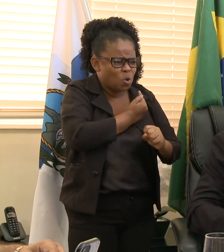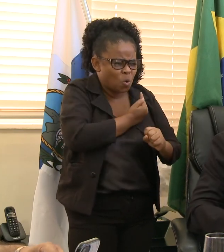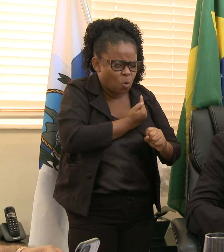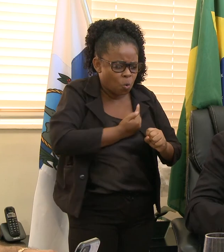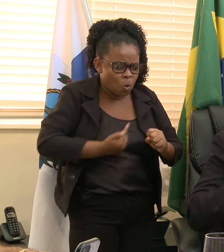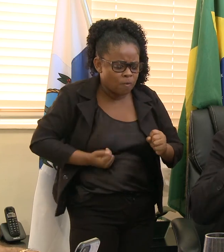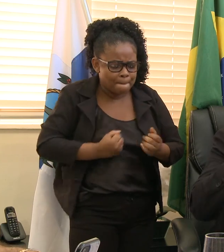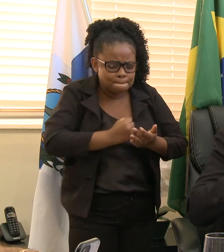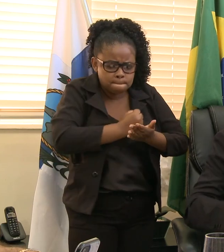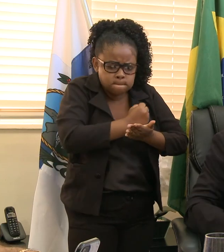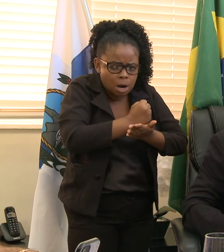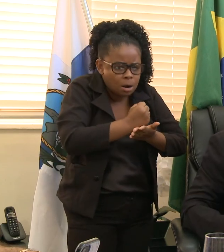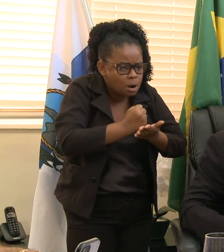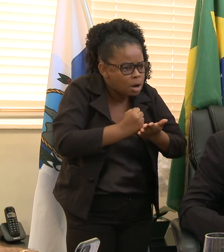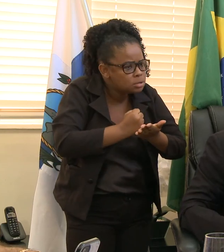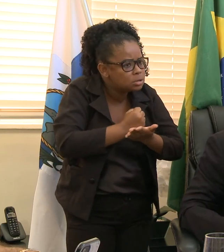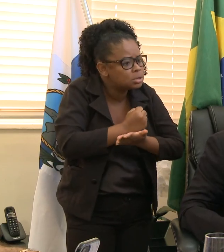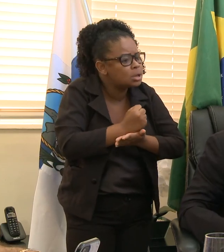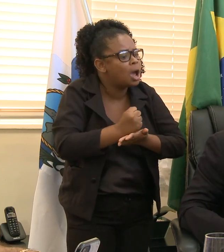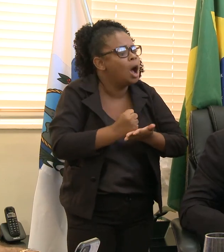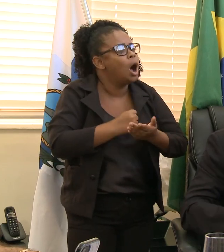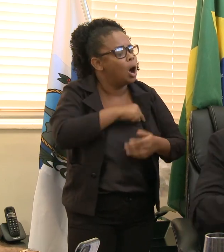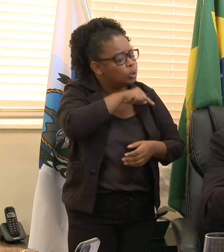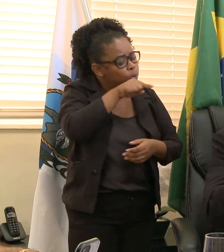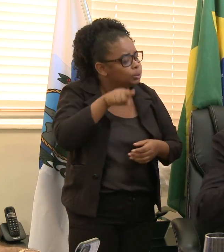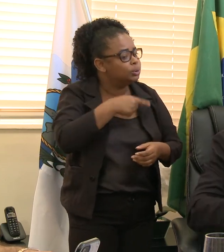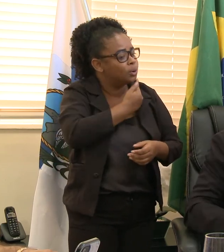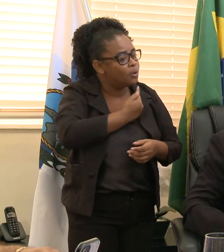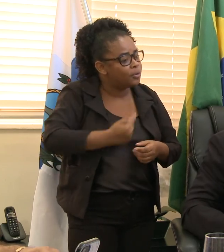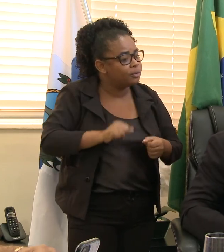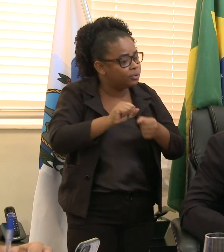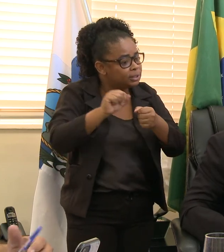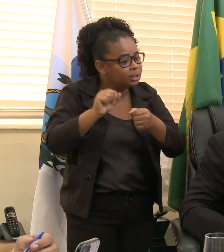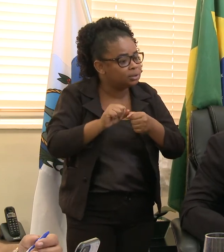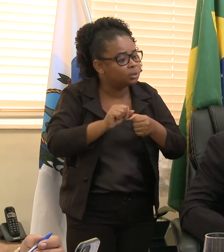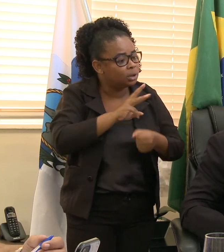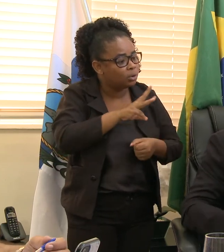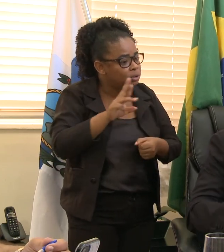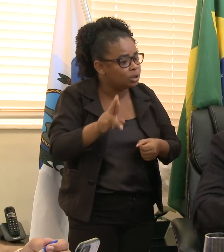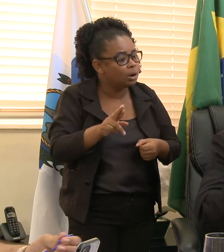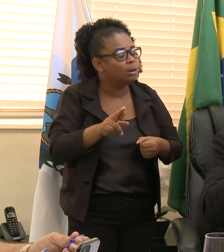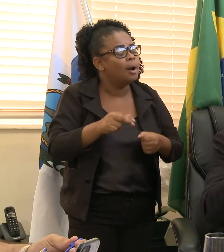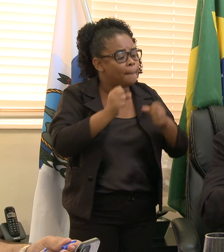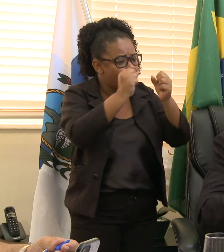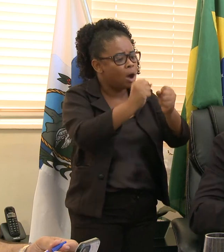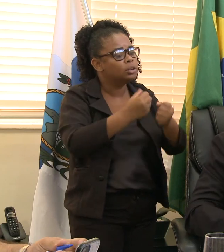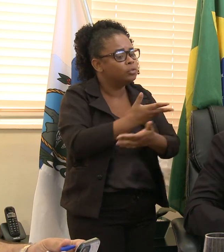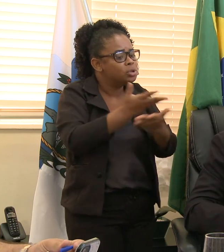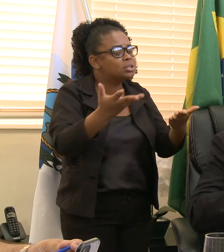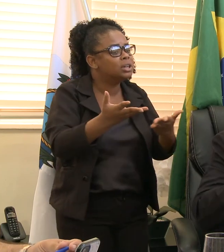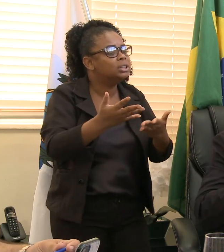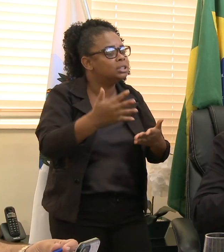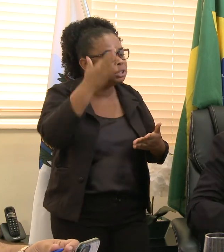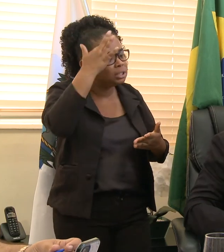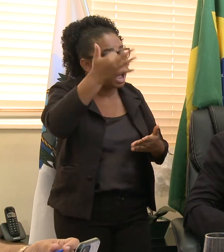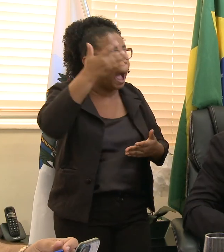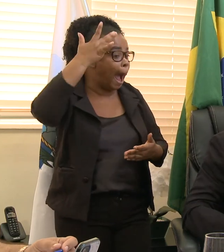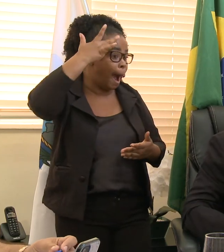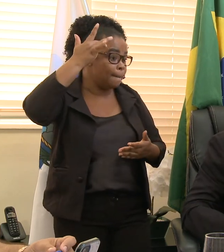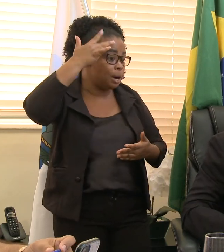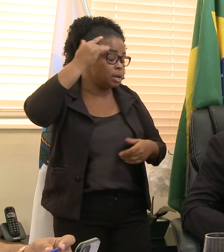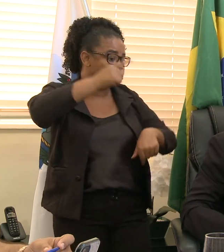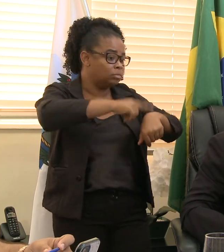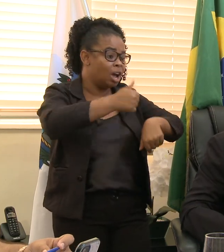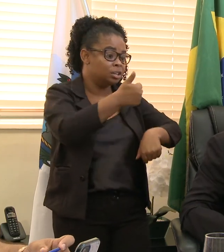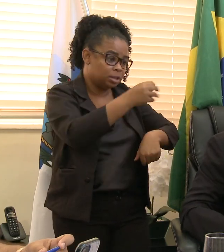e sustentabilidade a esse governo fazedor que é o Washington Reis. Eu queria aqui submeter ao plenário para que nós possamos fazer amanhã, às 10 horas da manhã,